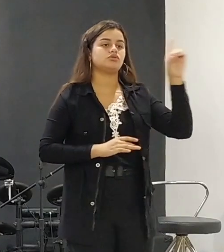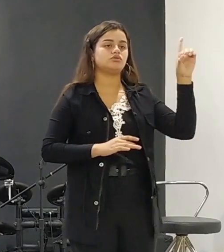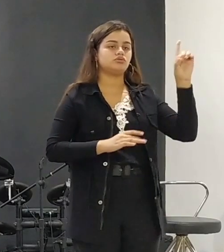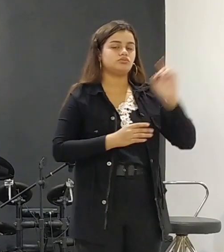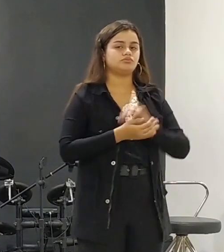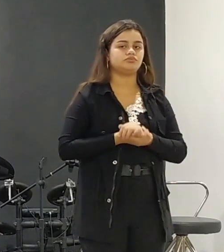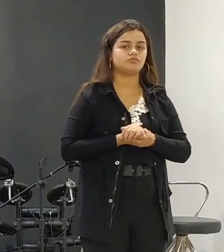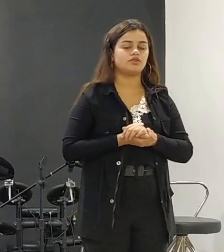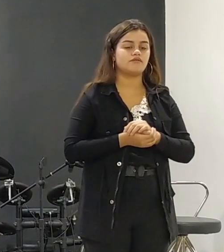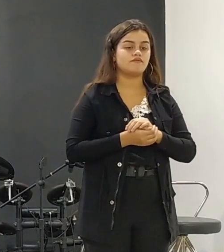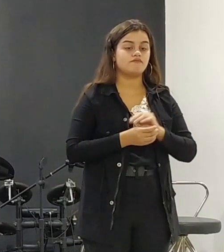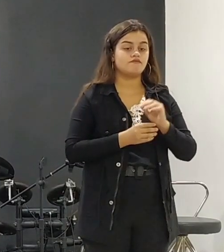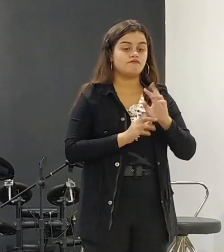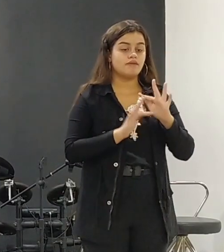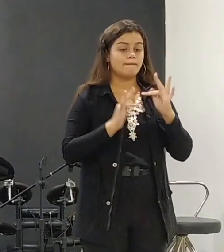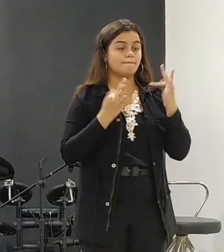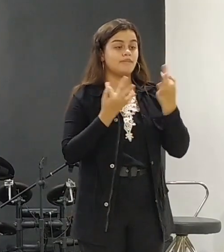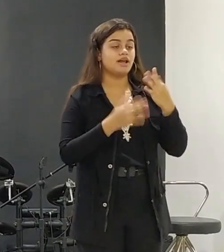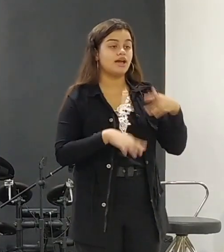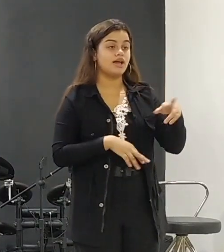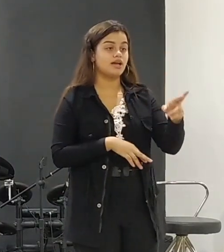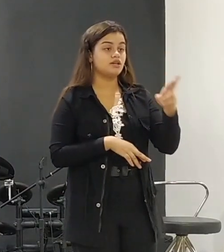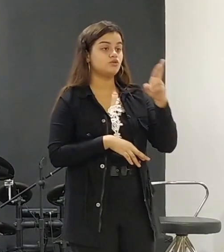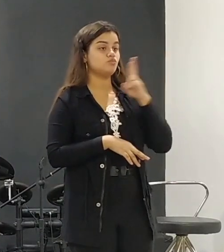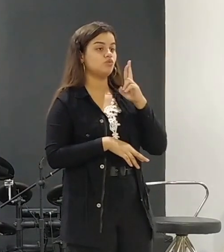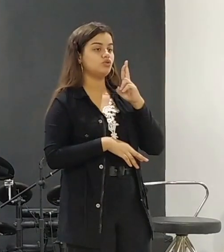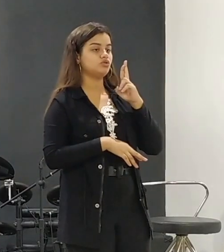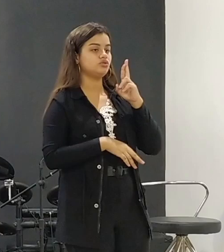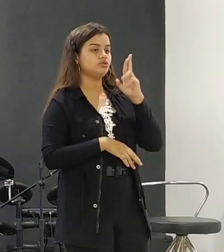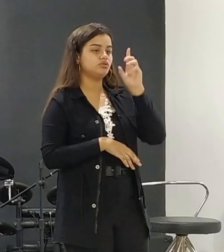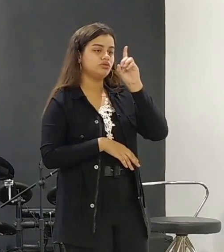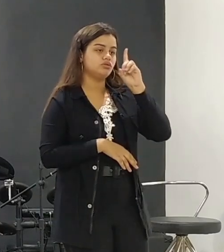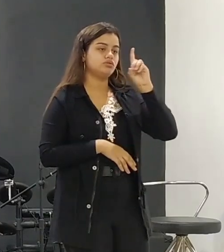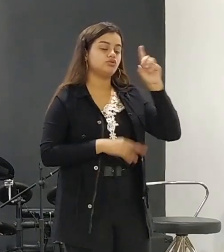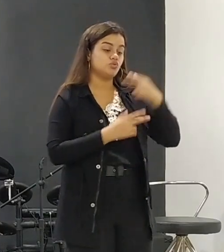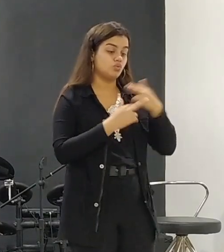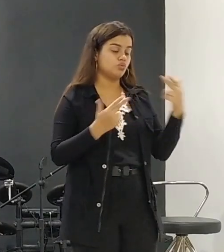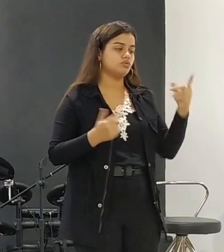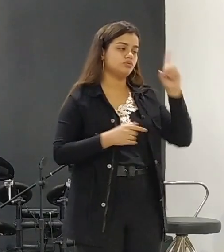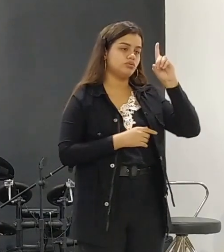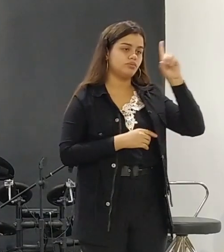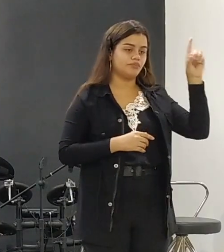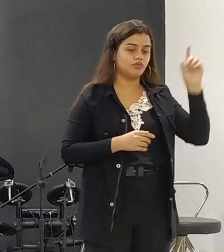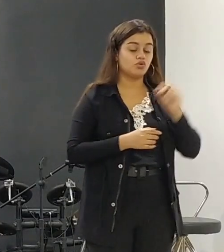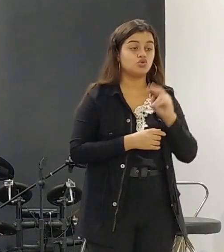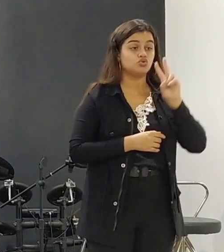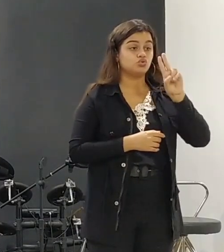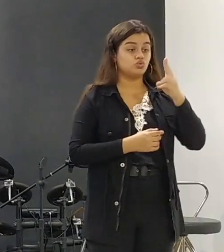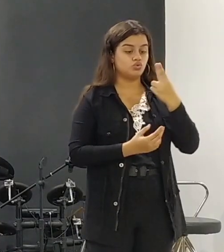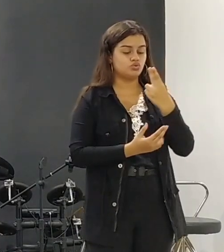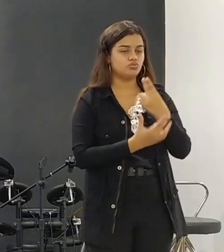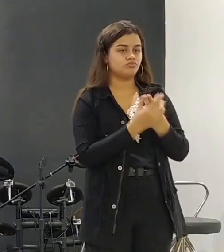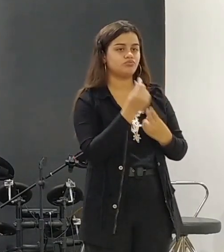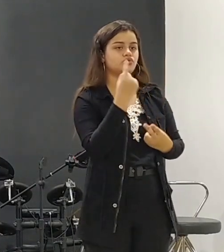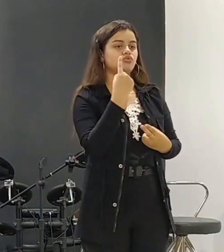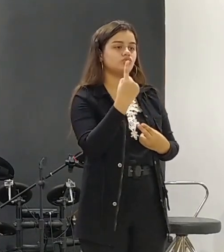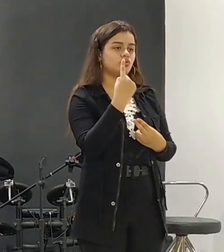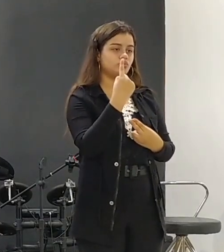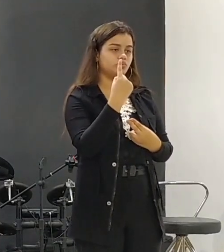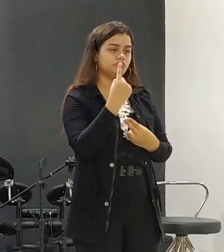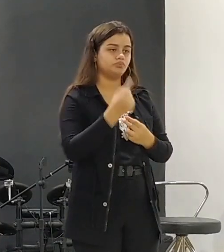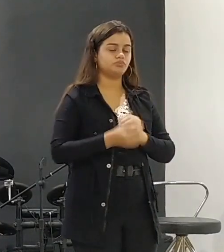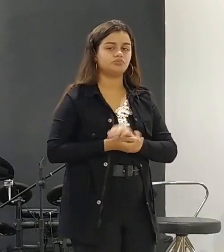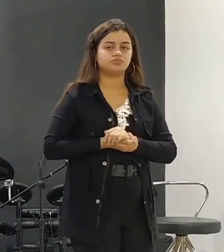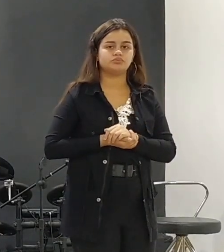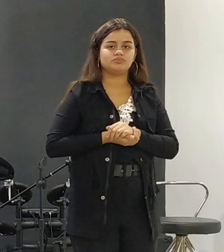ela é o resultado da matemática de Deus, onde dois se unem e se tornam